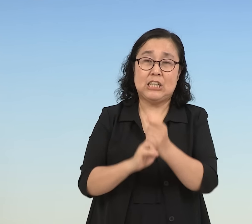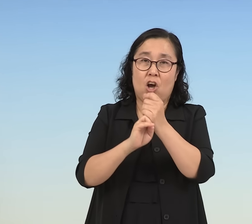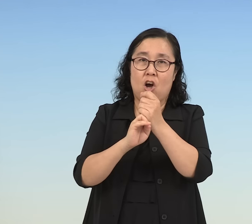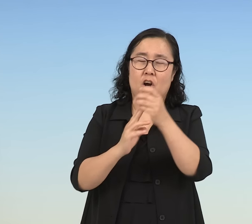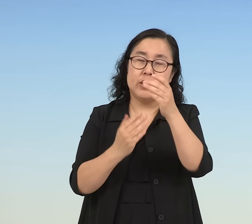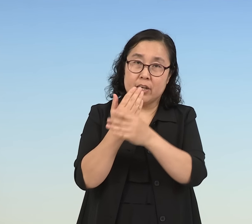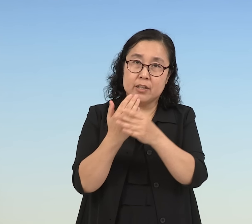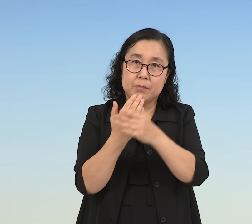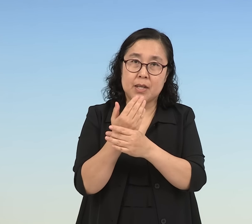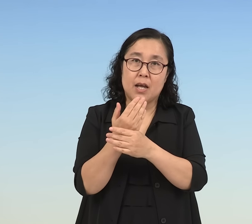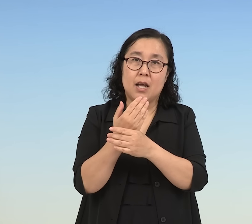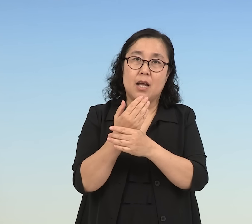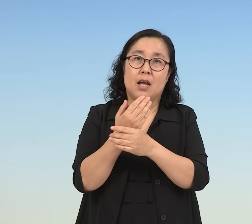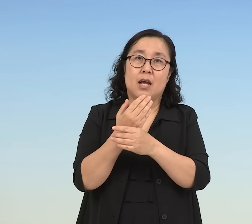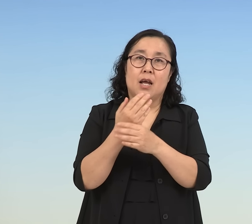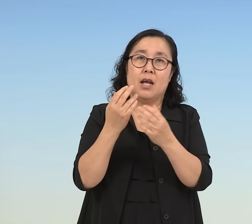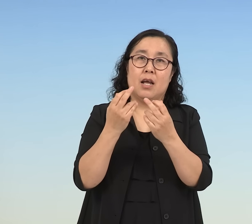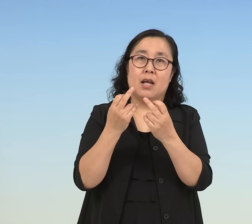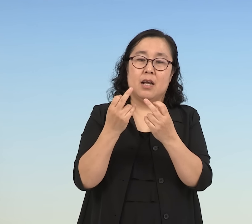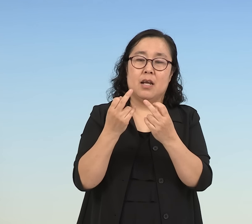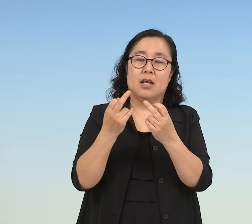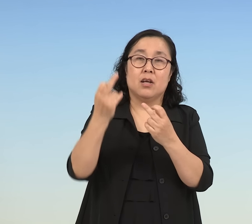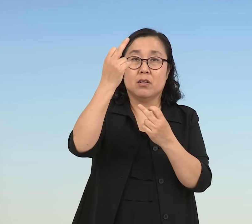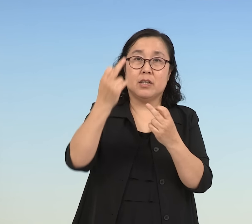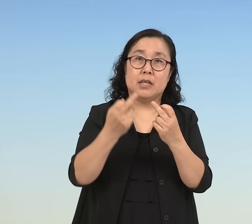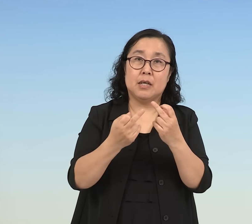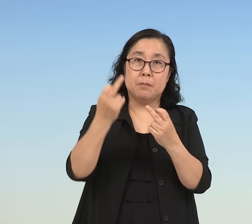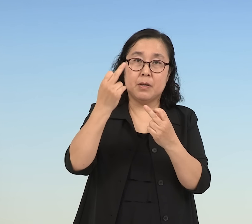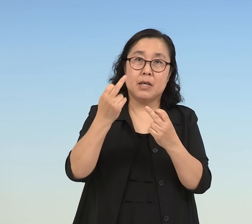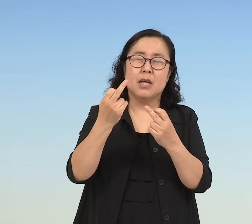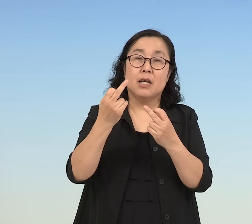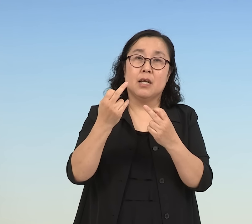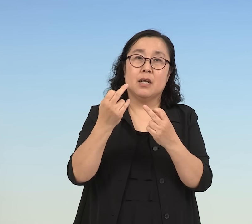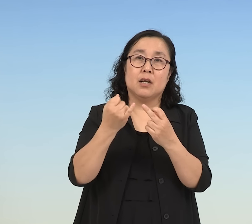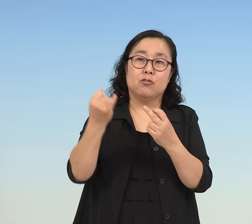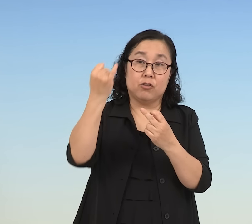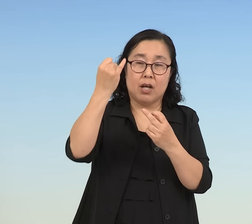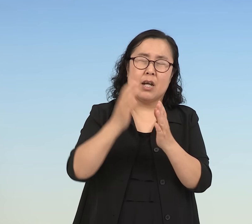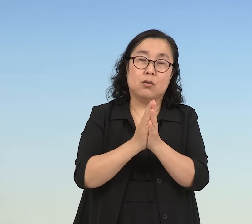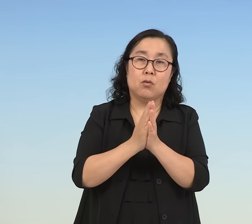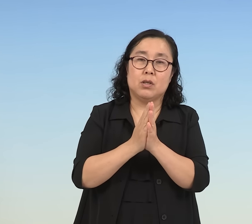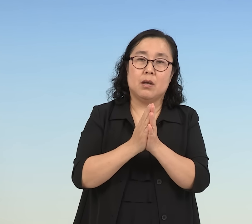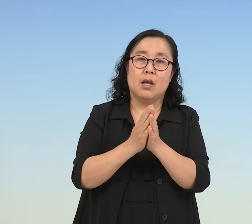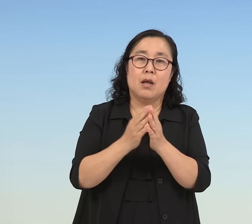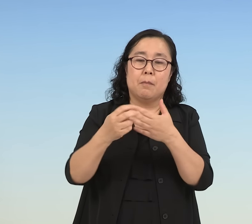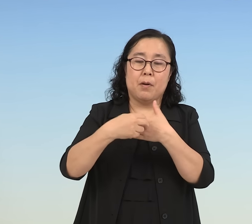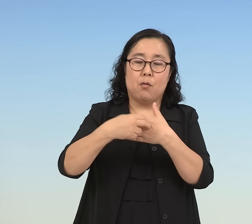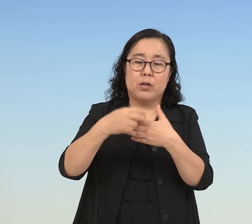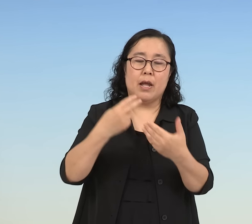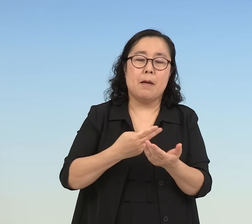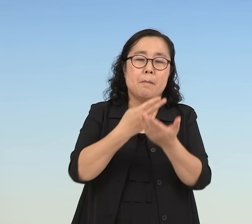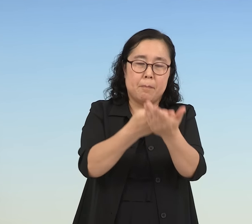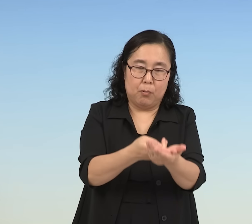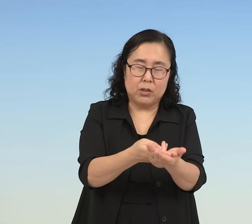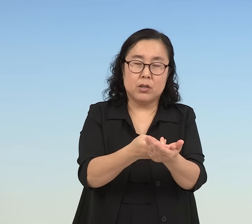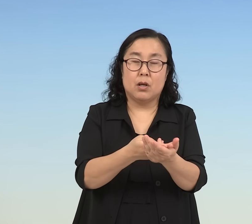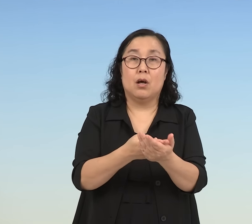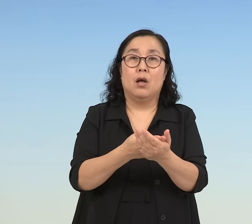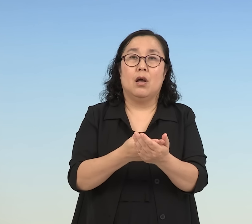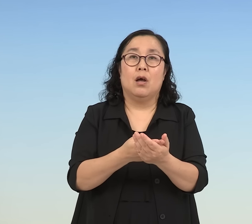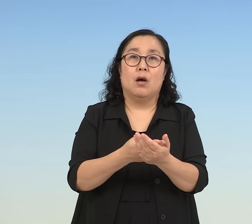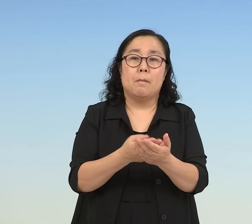기적이 일어났습니다. 우리 형님이나마 빨리 조치를 취한 탓도 있지만 저는 이게 기적이라고 생각해요.